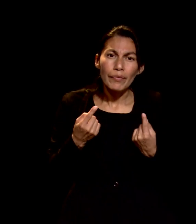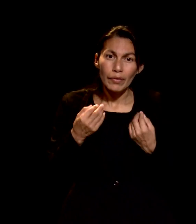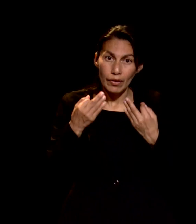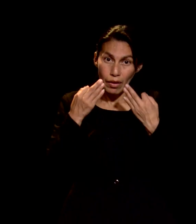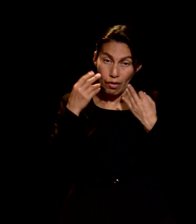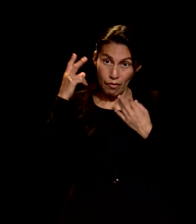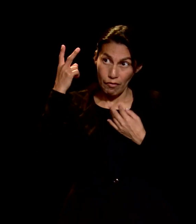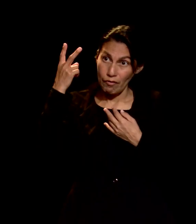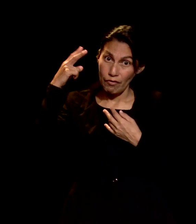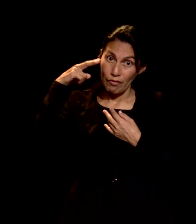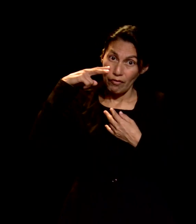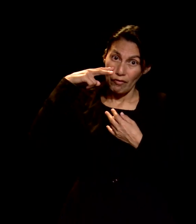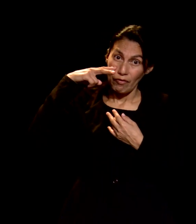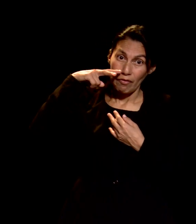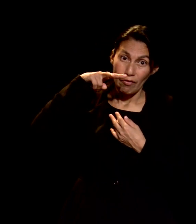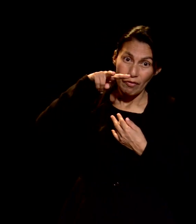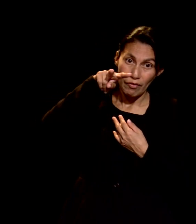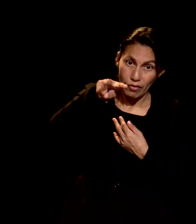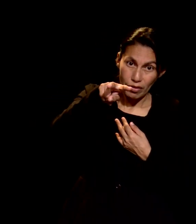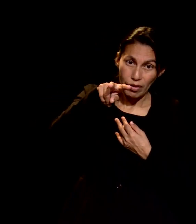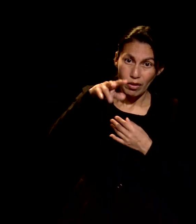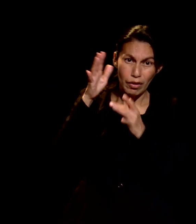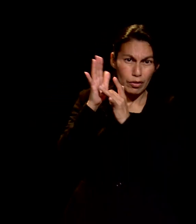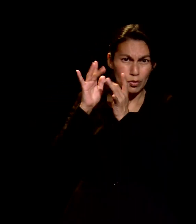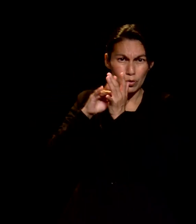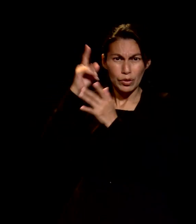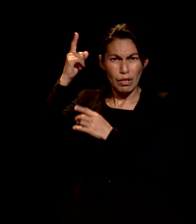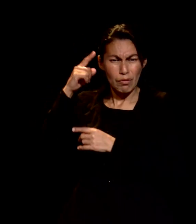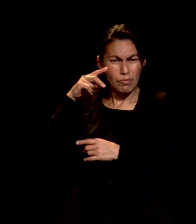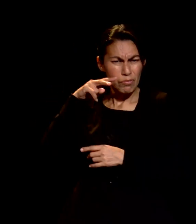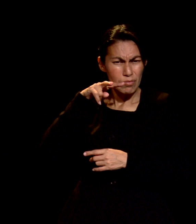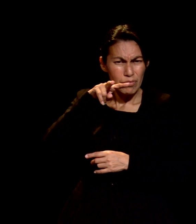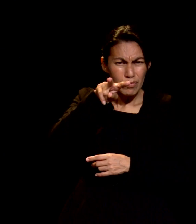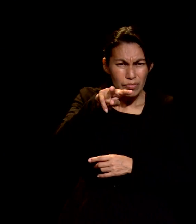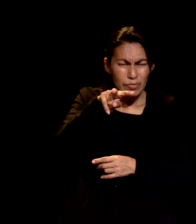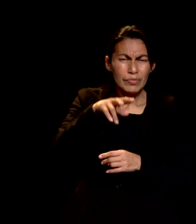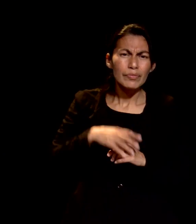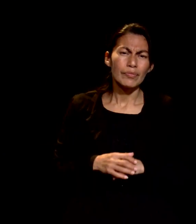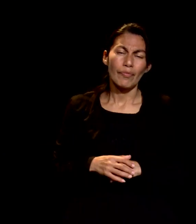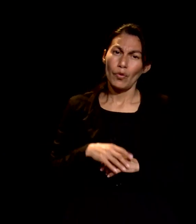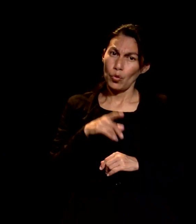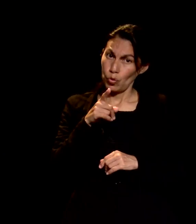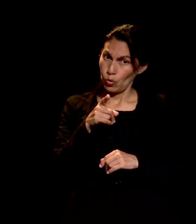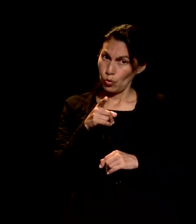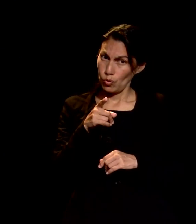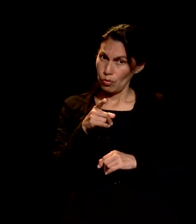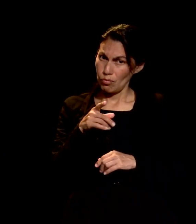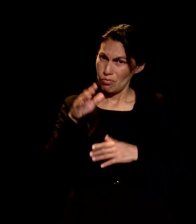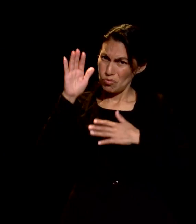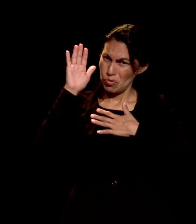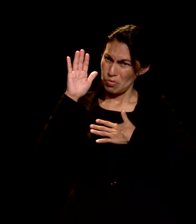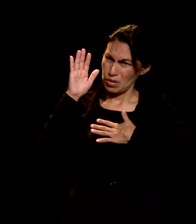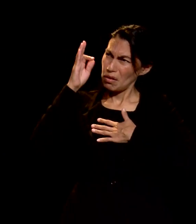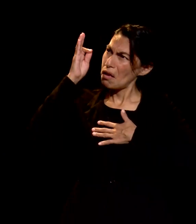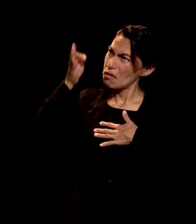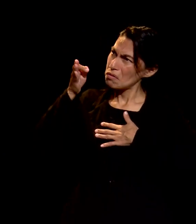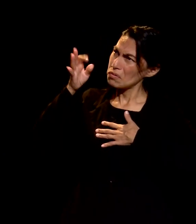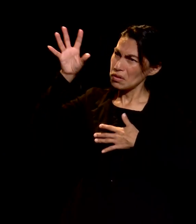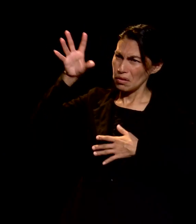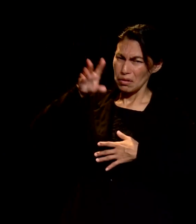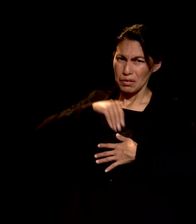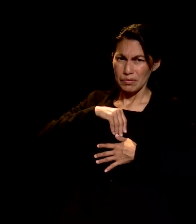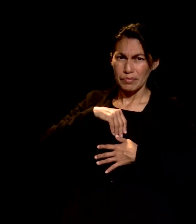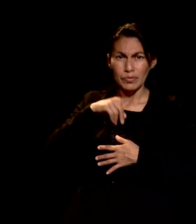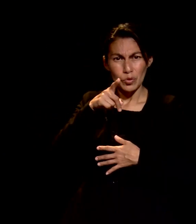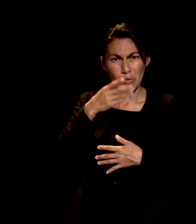Esta gran promesa Puedes hacer La tuya Si cumple Las condiciones Que Dios Tiene